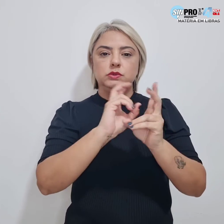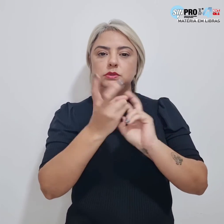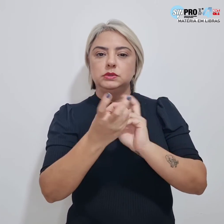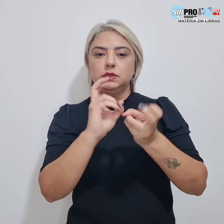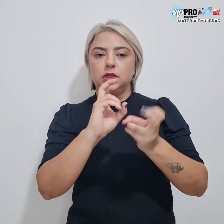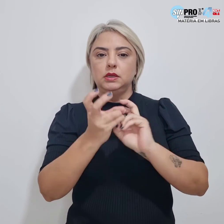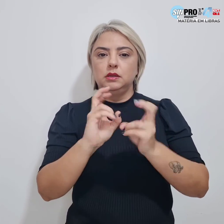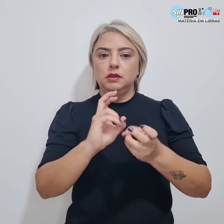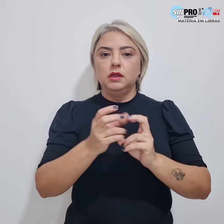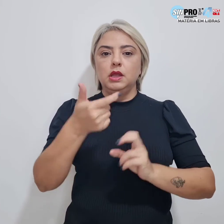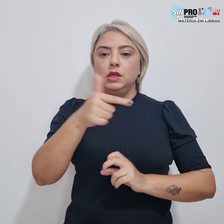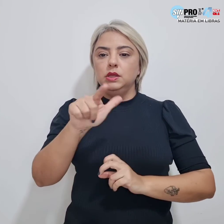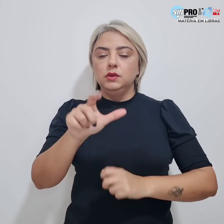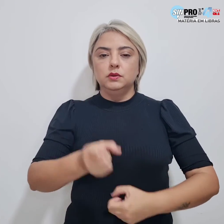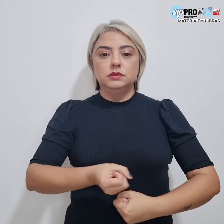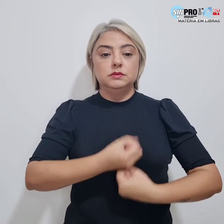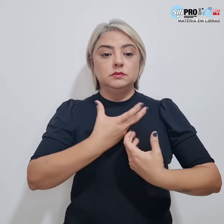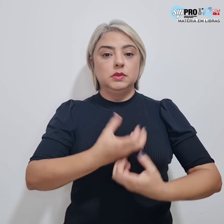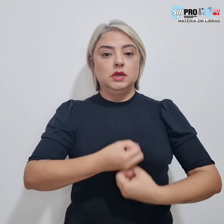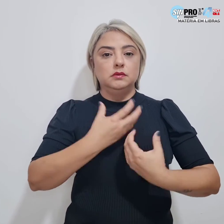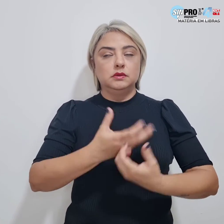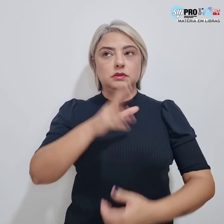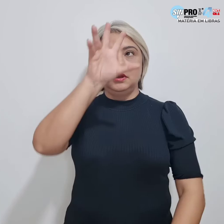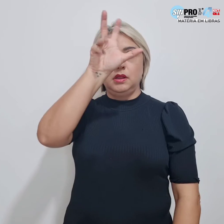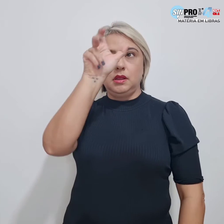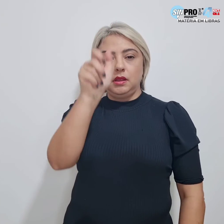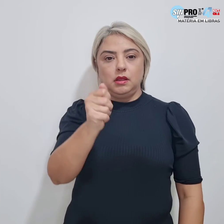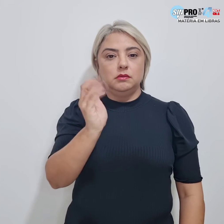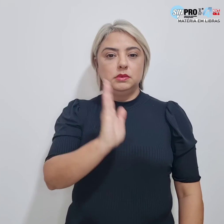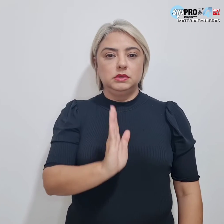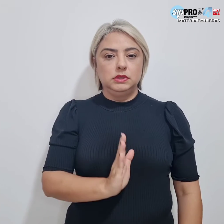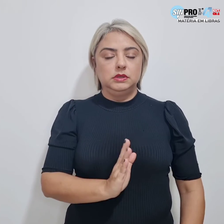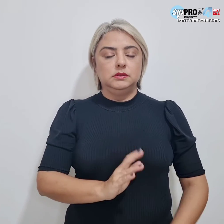das demais manifestações afro-brasileiras.